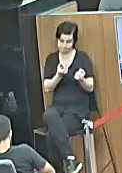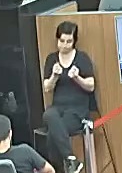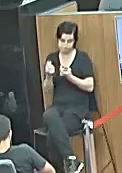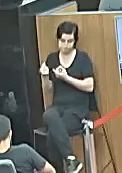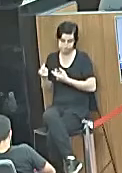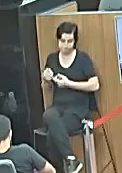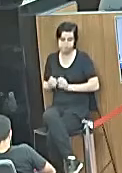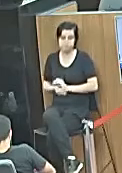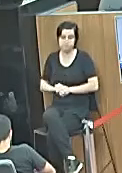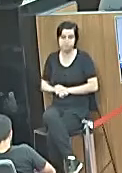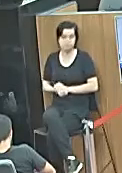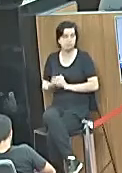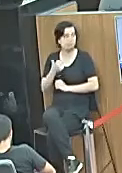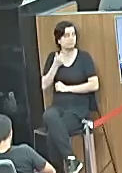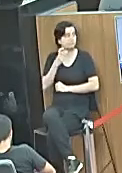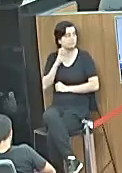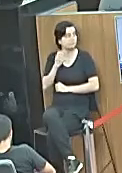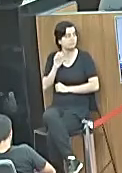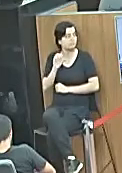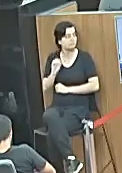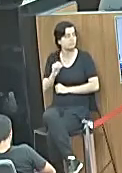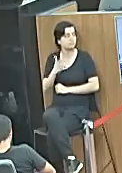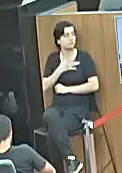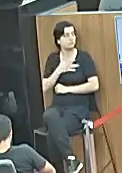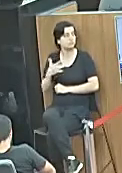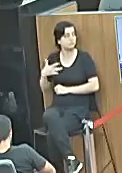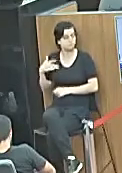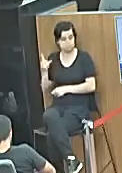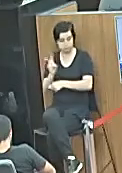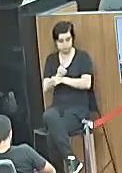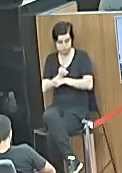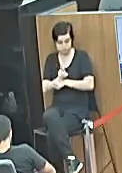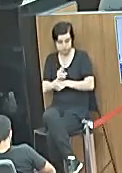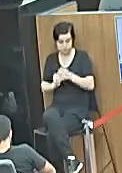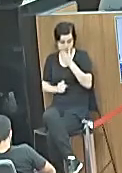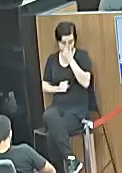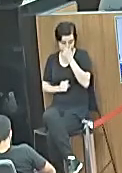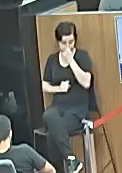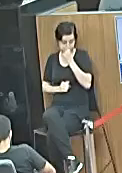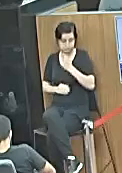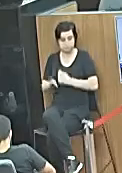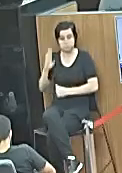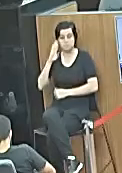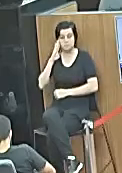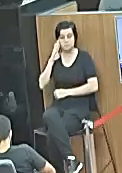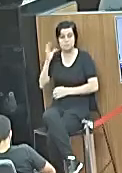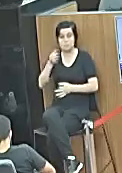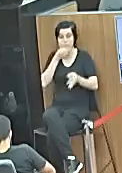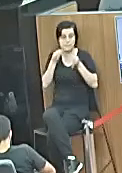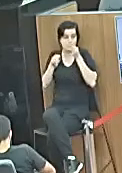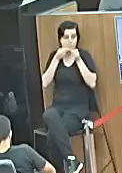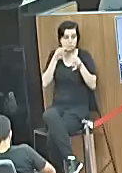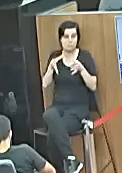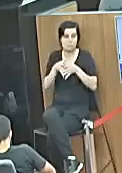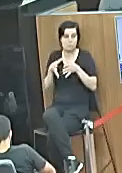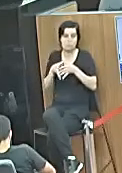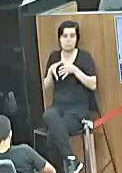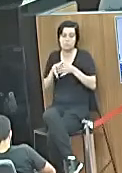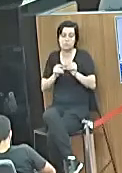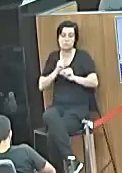150 vigilância em saúde as principais alterações sugeridas pelo grupo foram